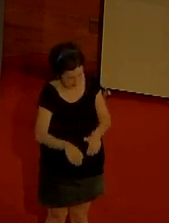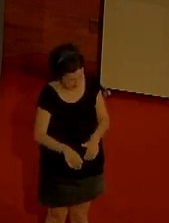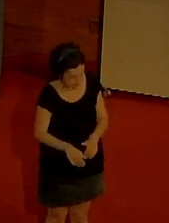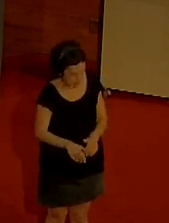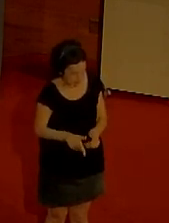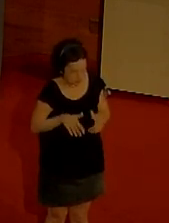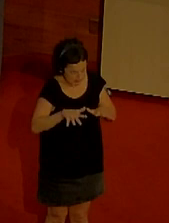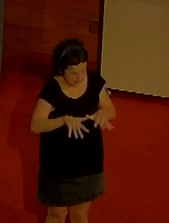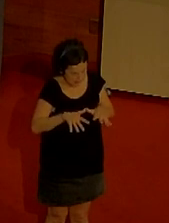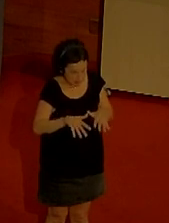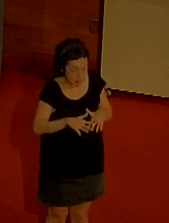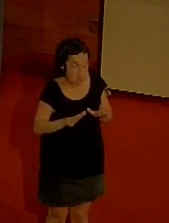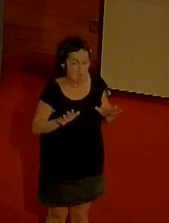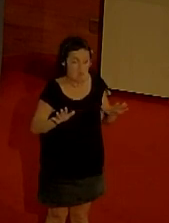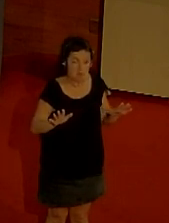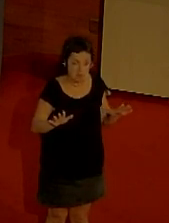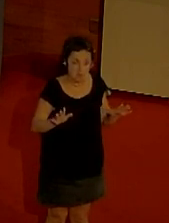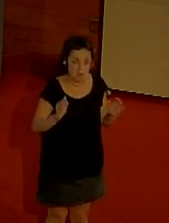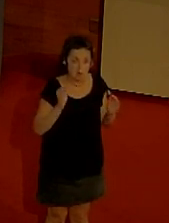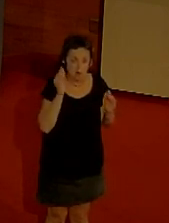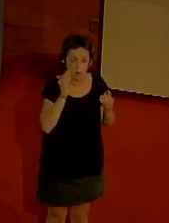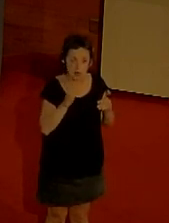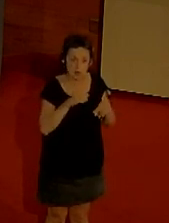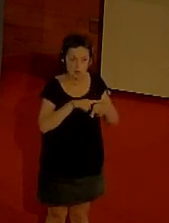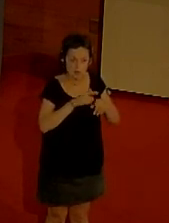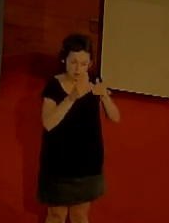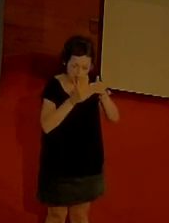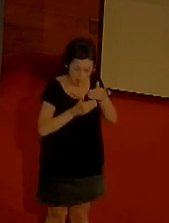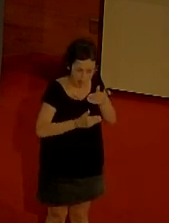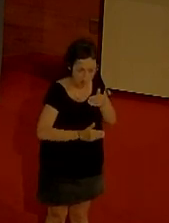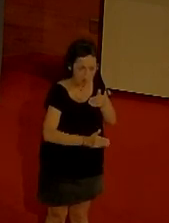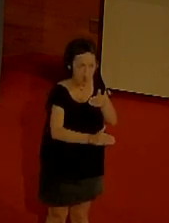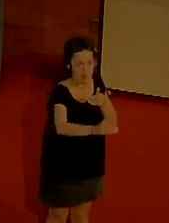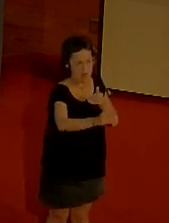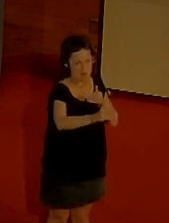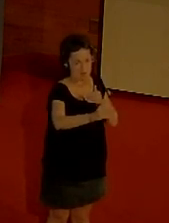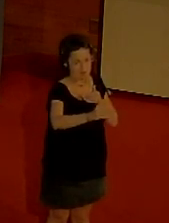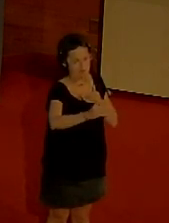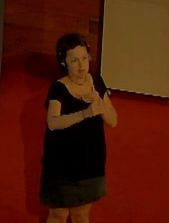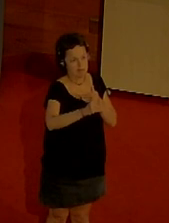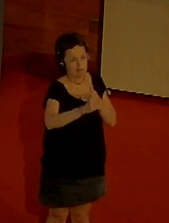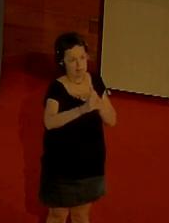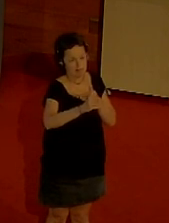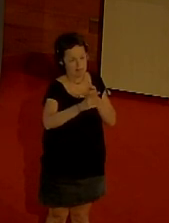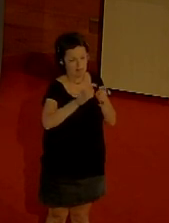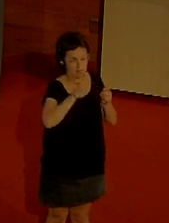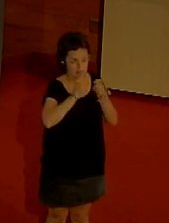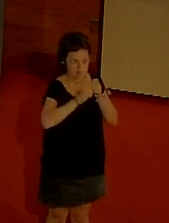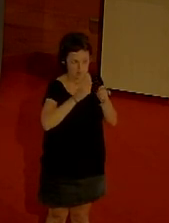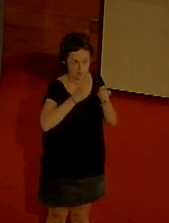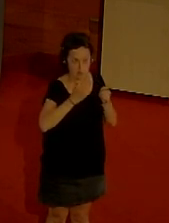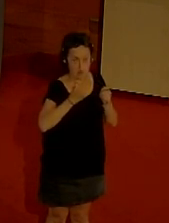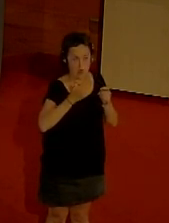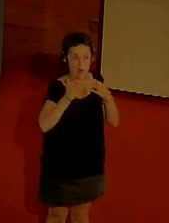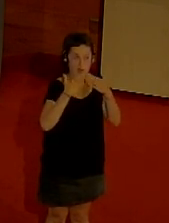Pero sí creo en ese largo plazo y en que desde el periodismo sí que se puede cambiar, sí que se puede, perdón, plantar esa semilla